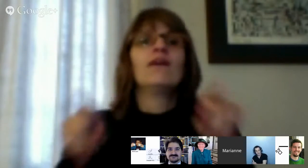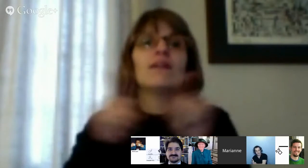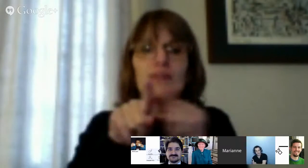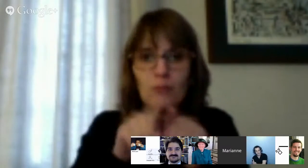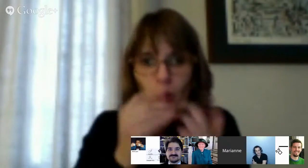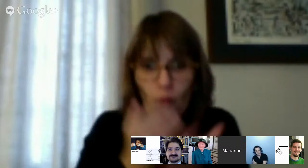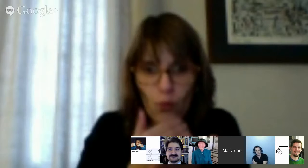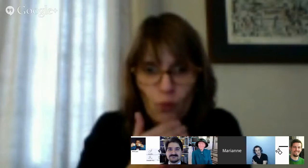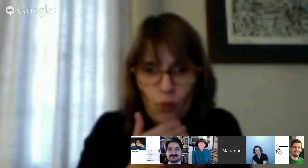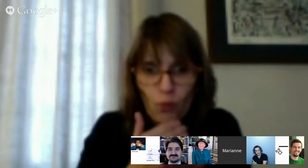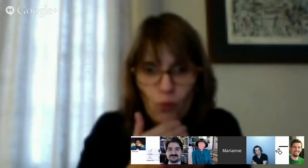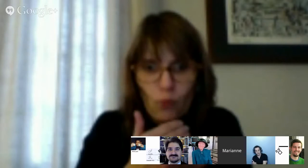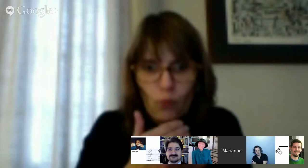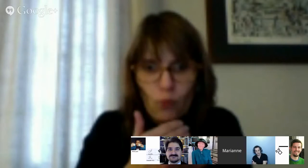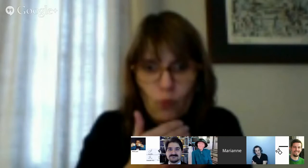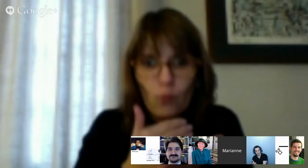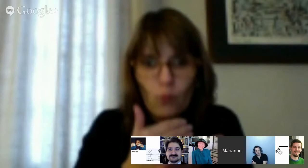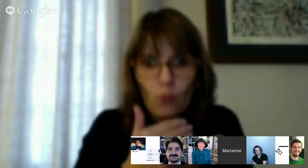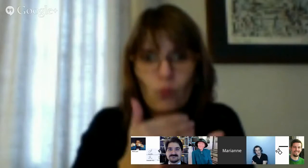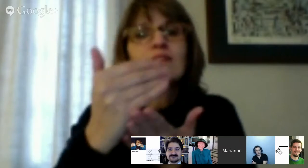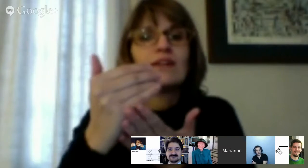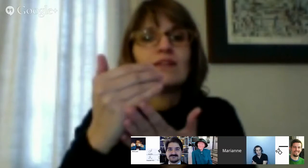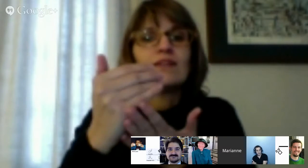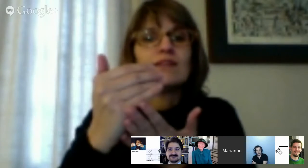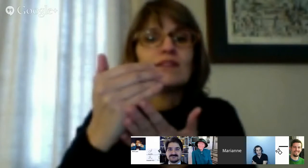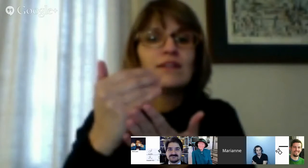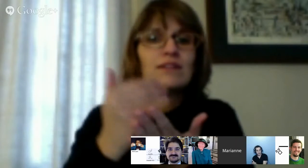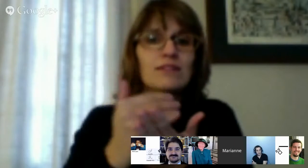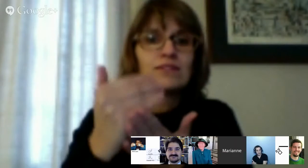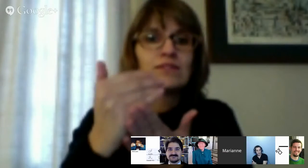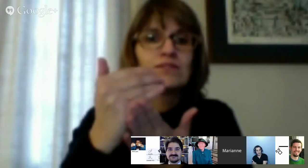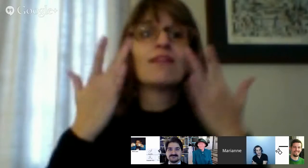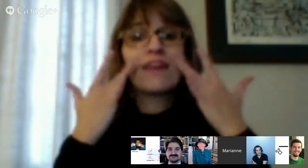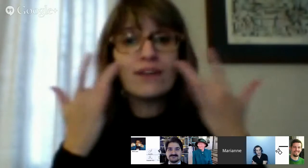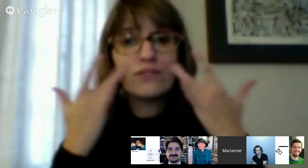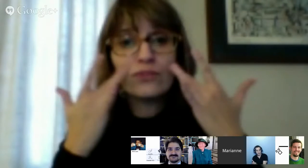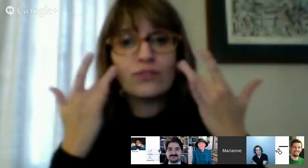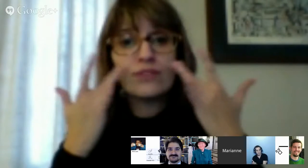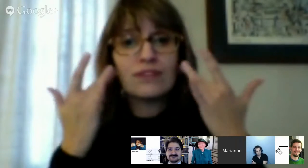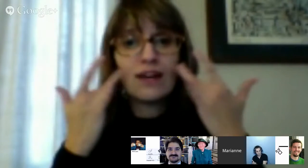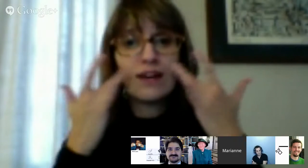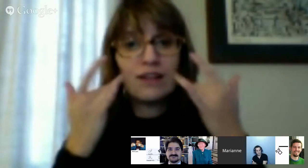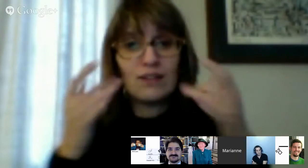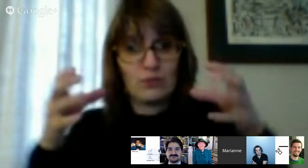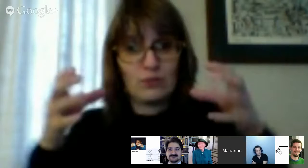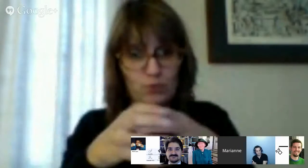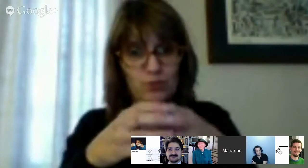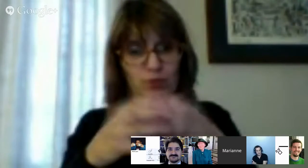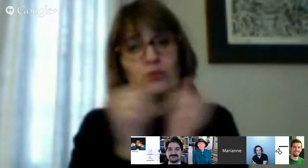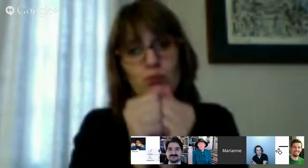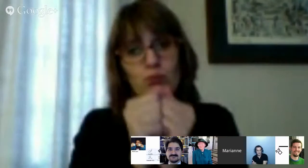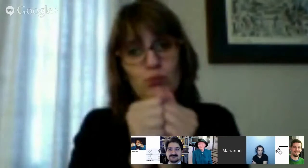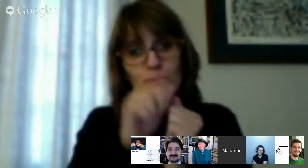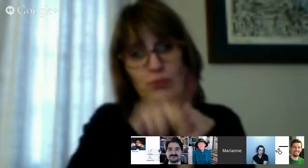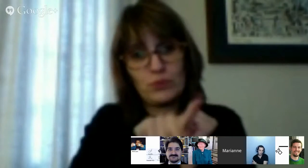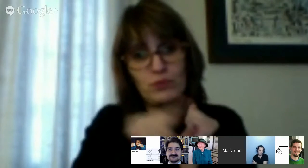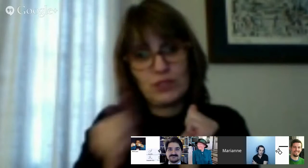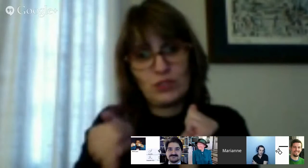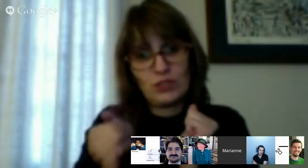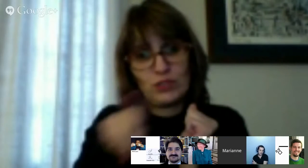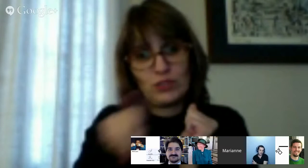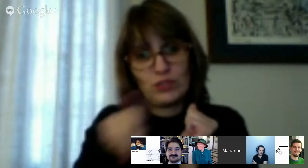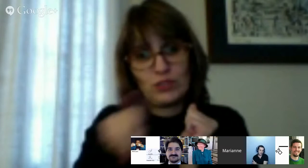crianças e também um